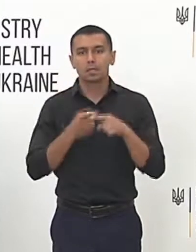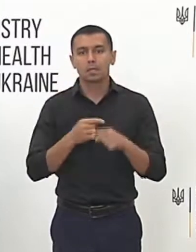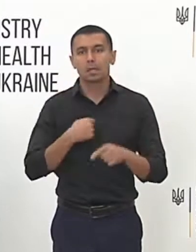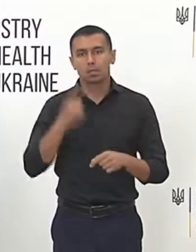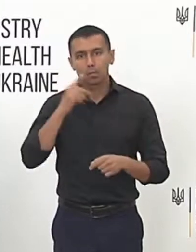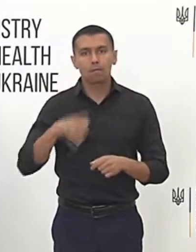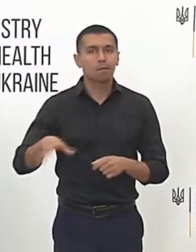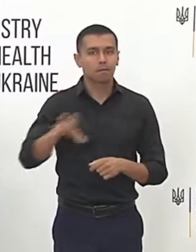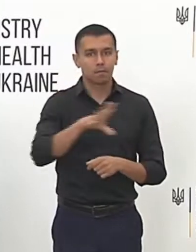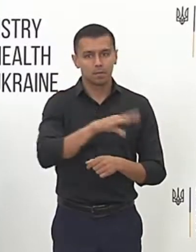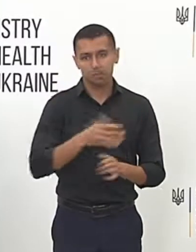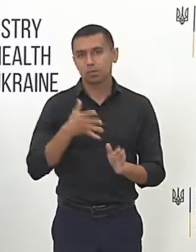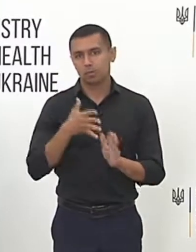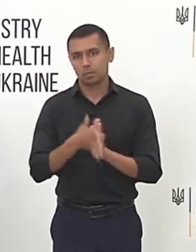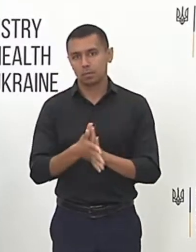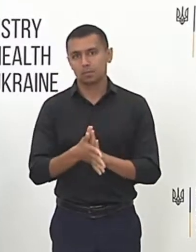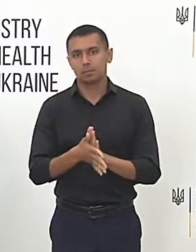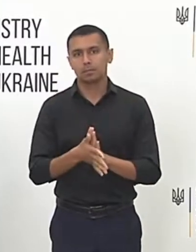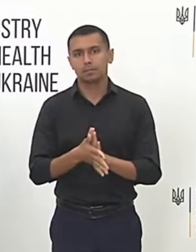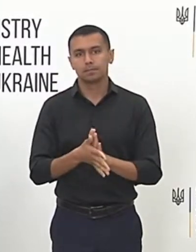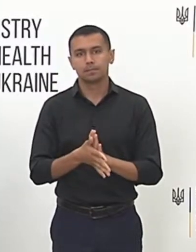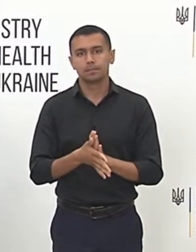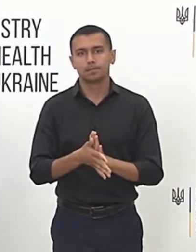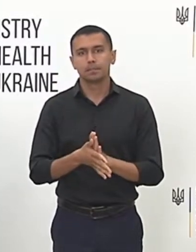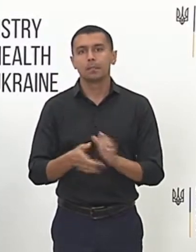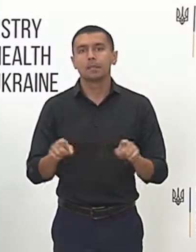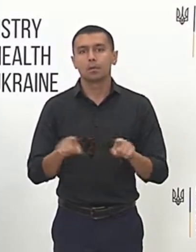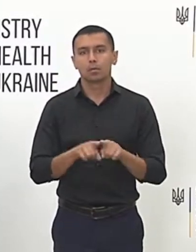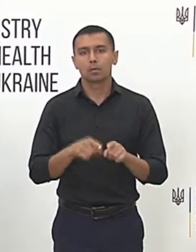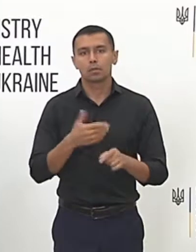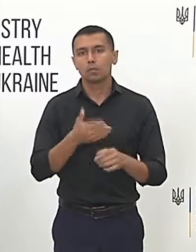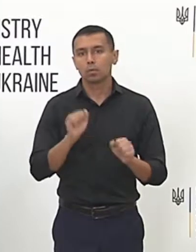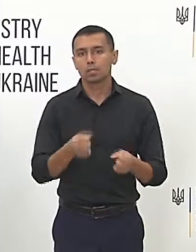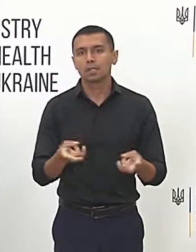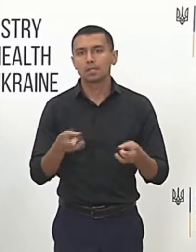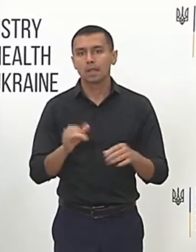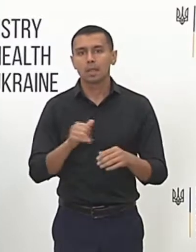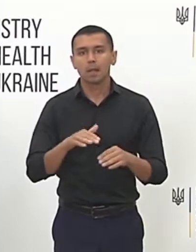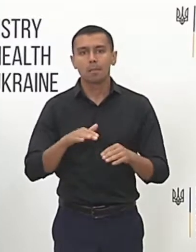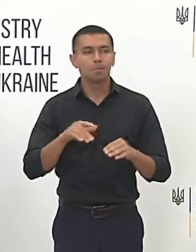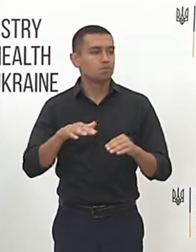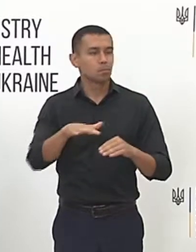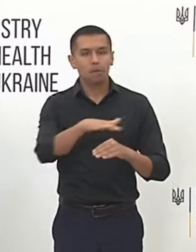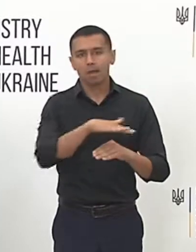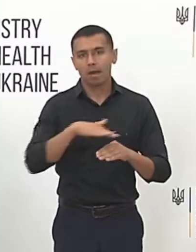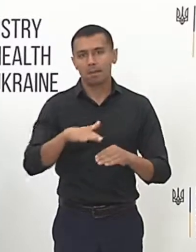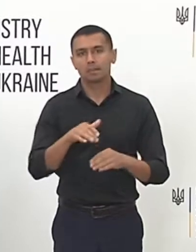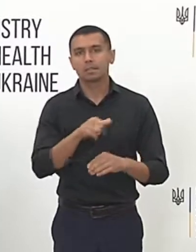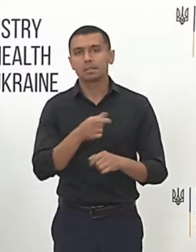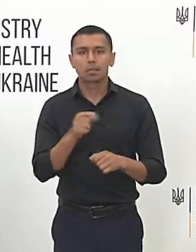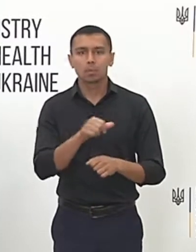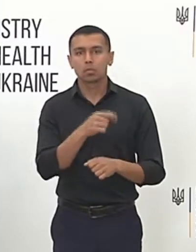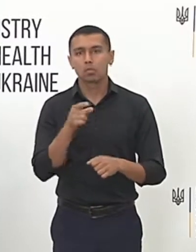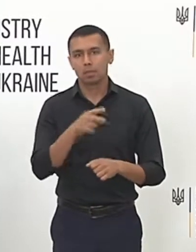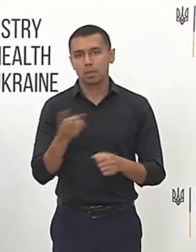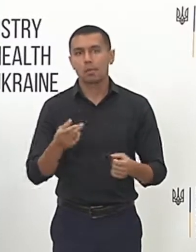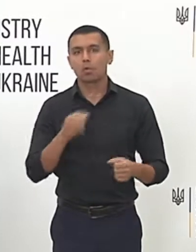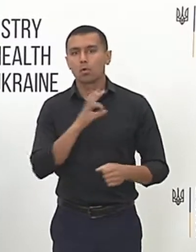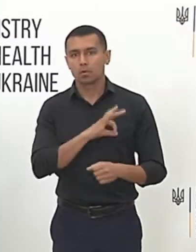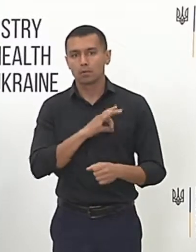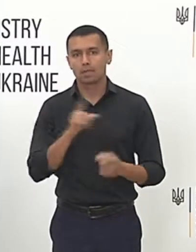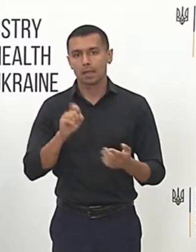думаю, всім абсолютно зрозуміло. Також він може залишатися на поверхні. Саме тому треба